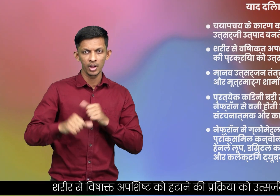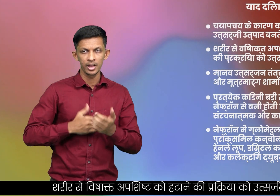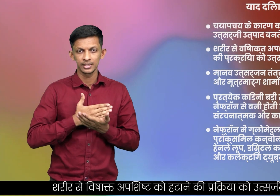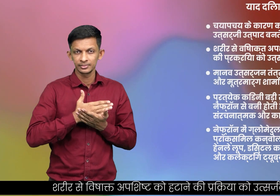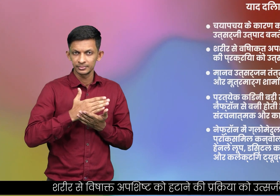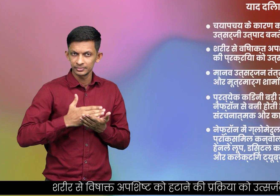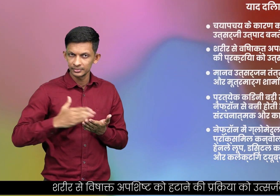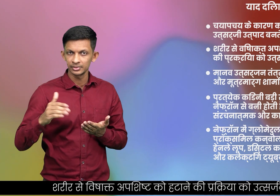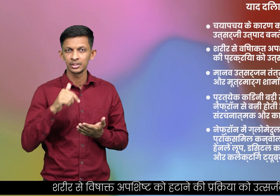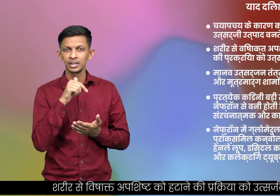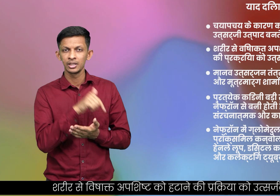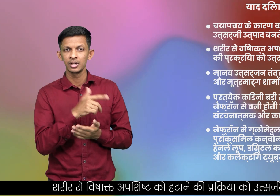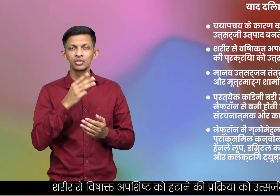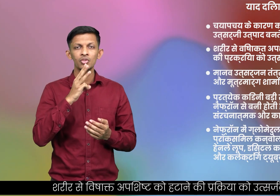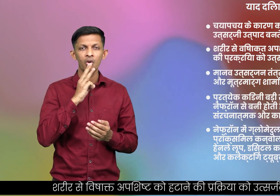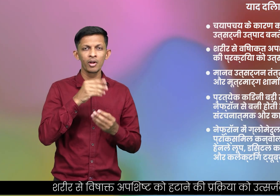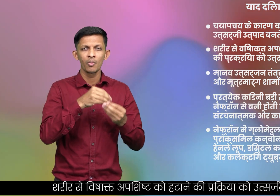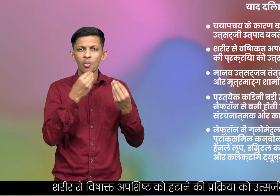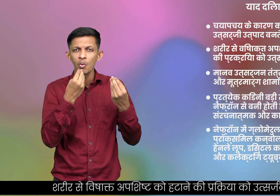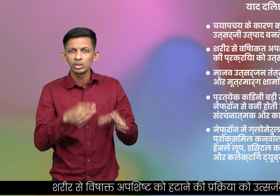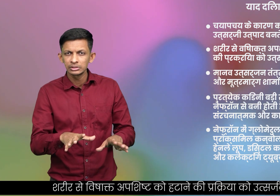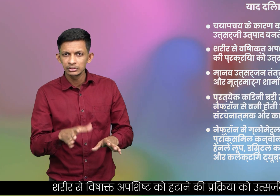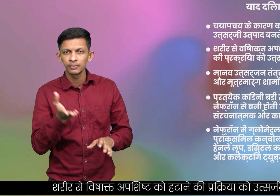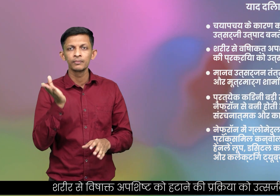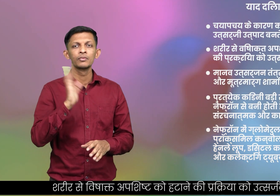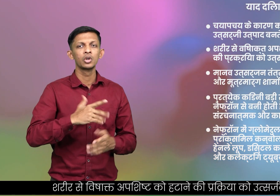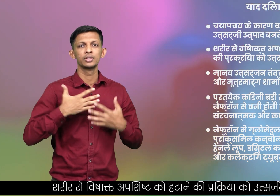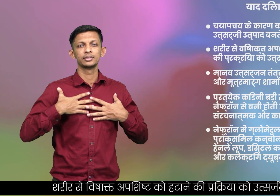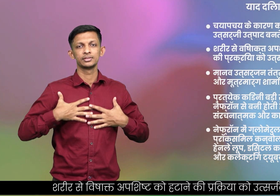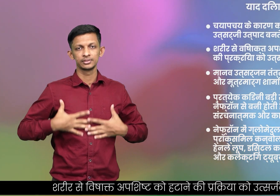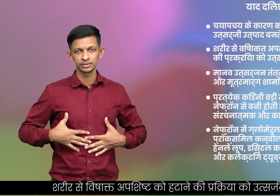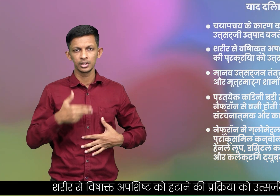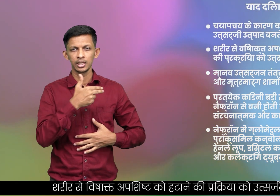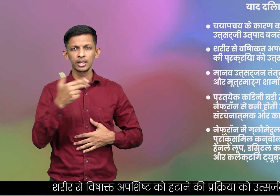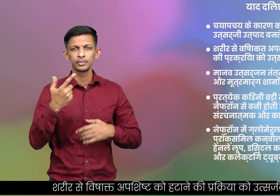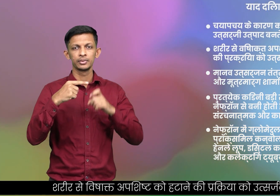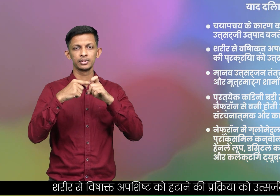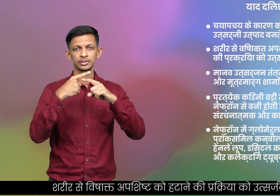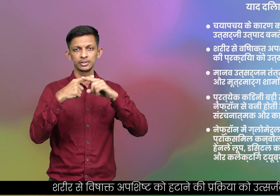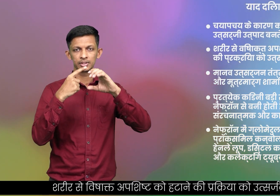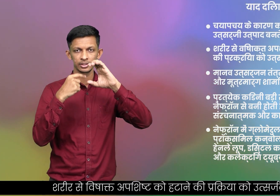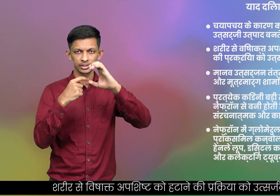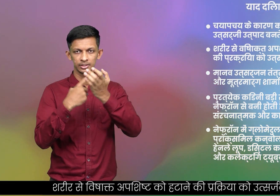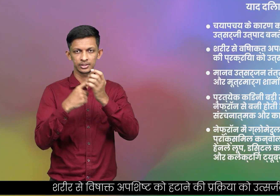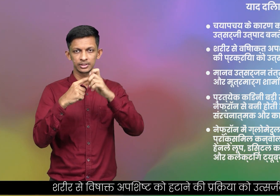शरीर से विषाक्त अपशिष्ट को हटाने की क्रिया को उत्सर्जन कहा जाता